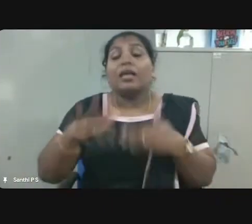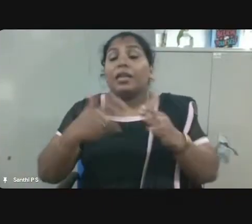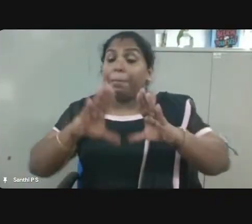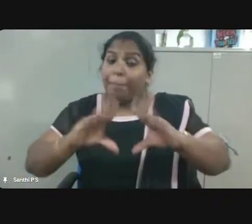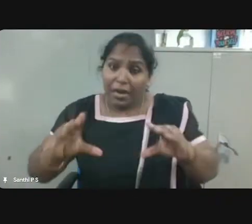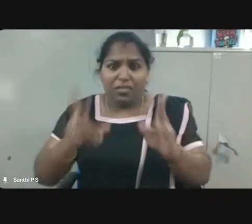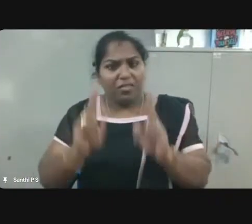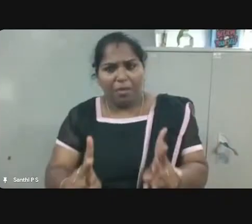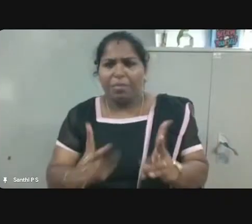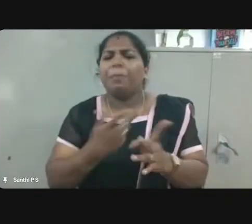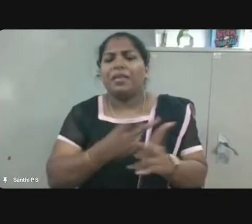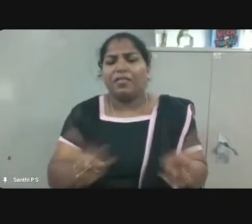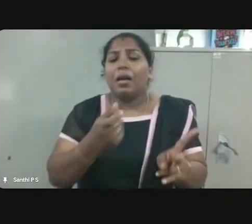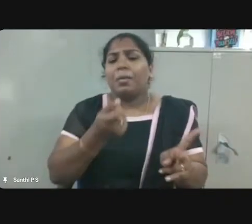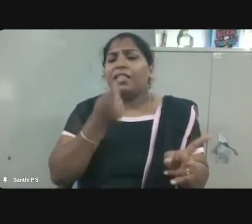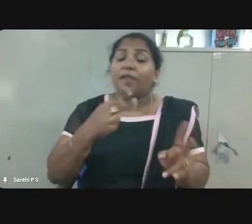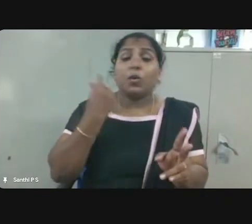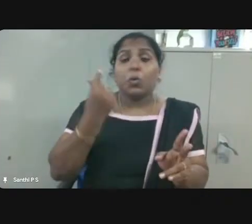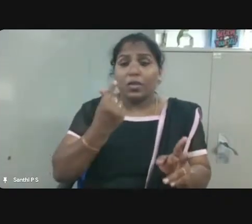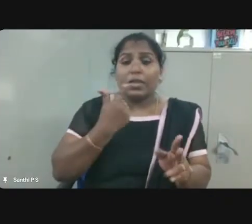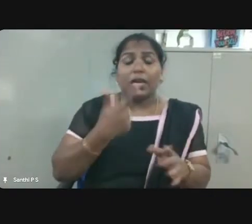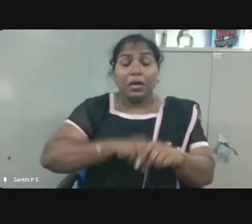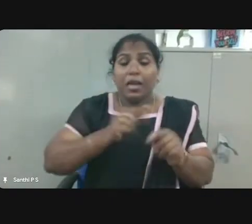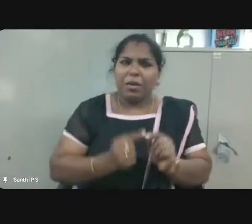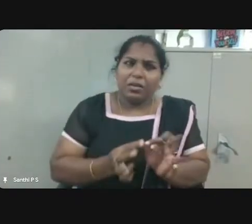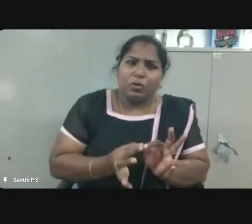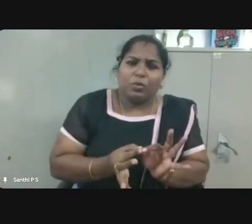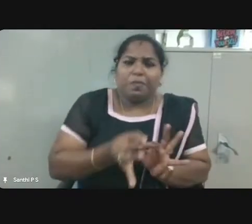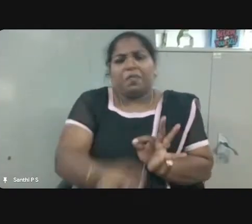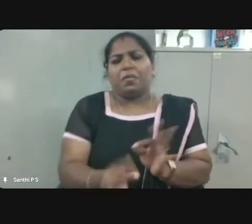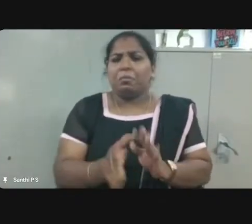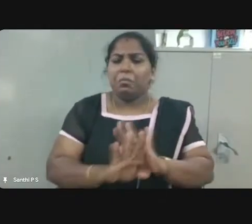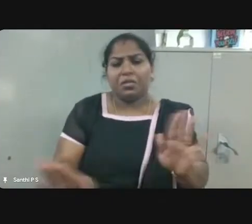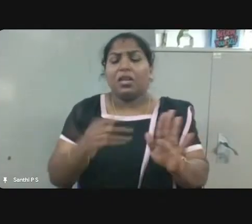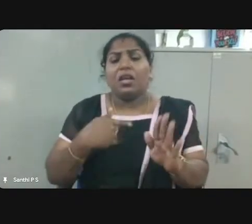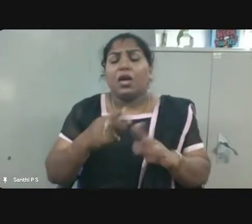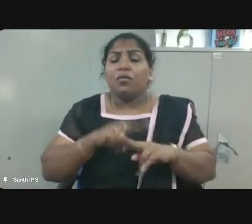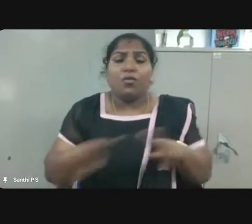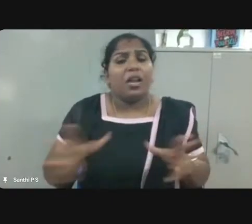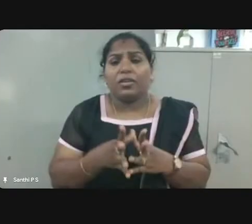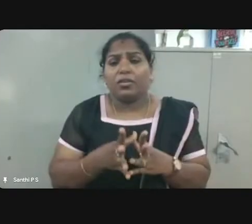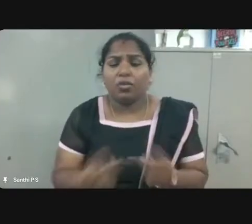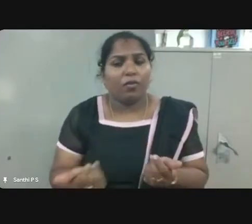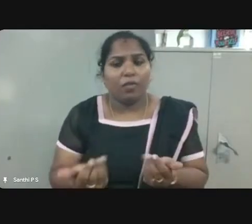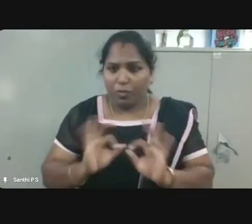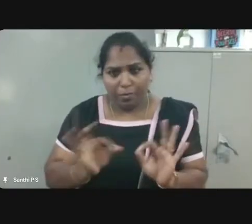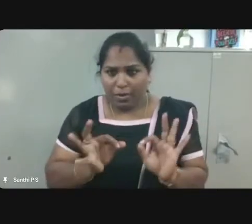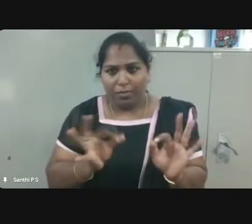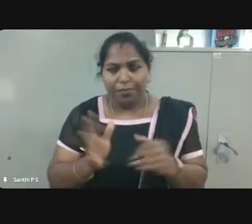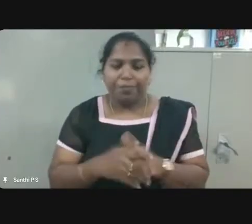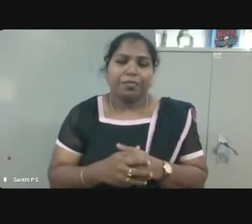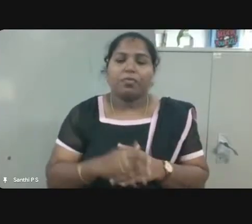അതാണ് ഈ മരുന്നിന്റെ ഉദ്ദേശം. അല്ലാതെ ഈ മരുന്ന് ഈ അസുഖം മാറ്റാനോ ക്യൂർ ചെയ്യാനോ അല്ല അറിഞ്ഞിരിക്കുക.